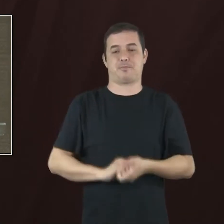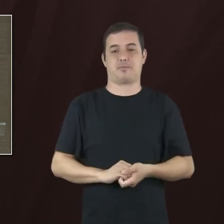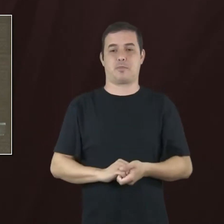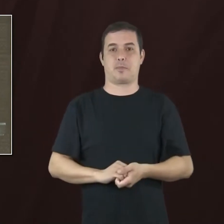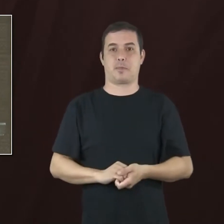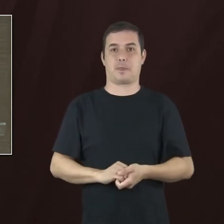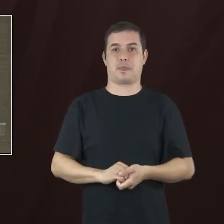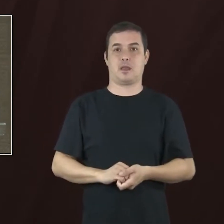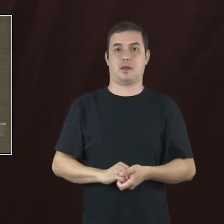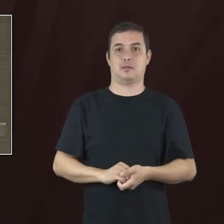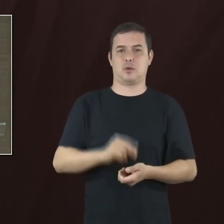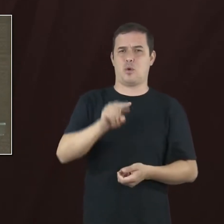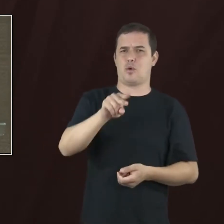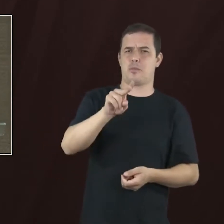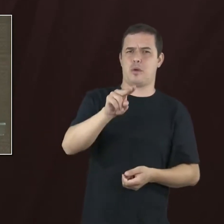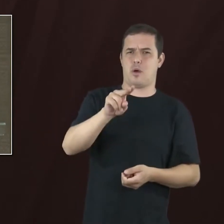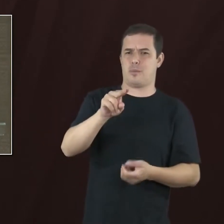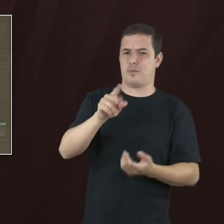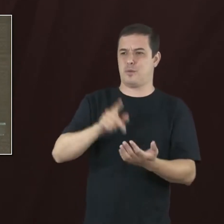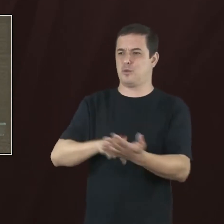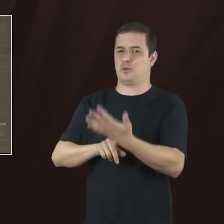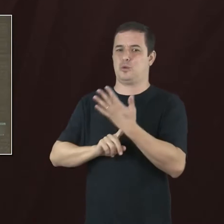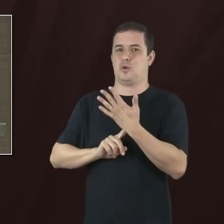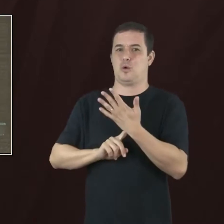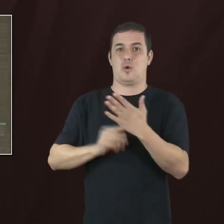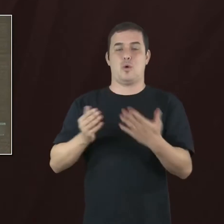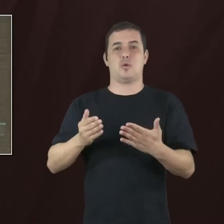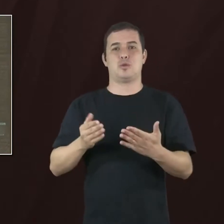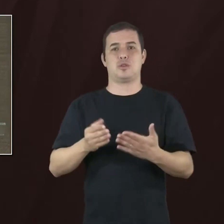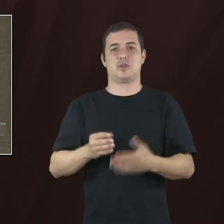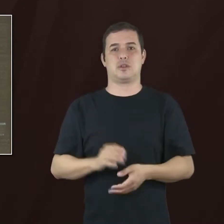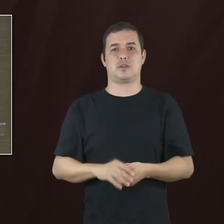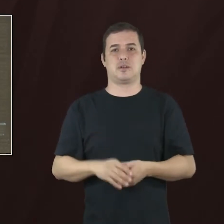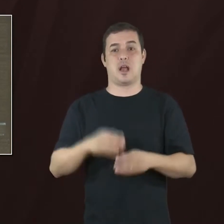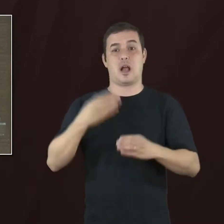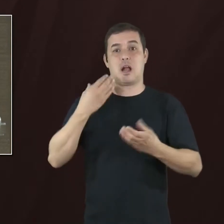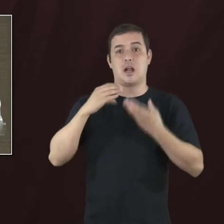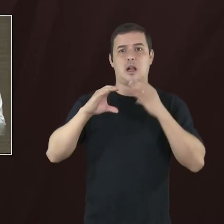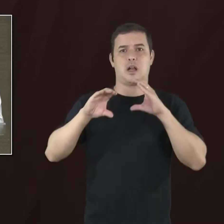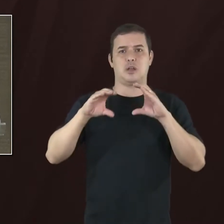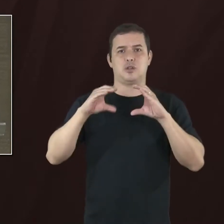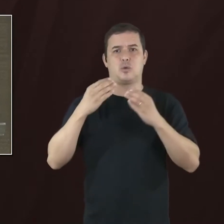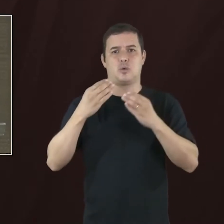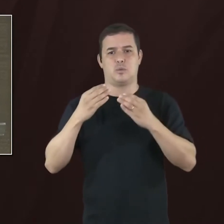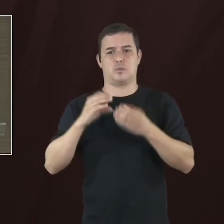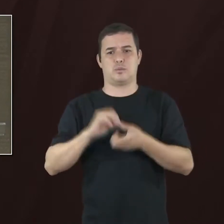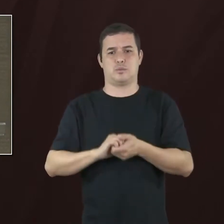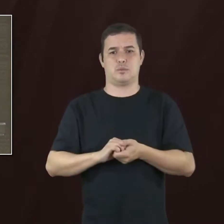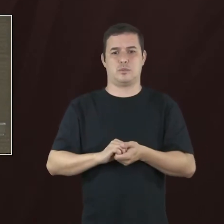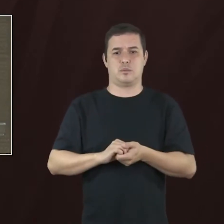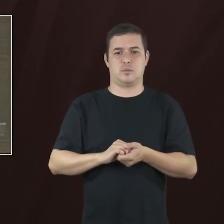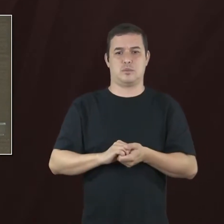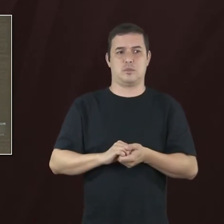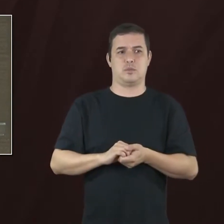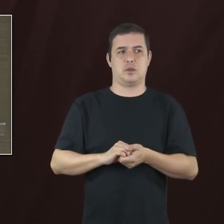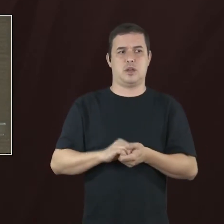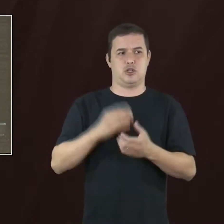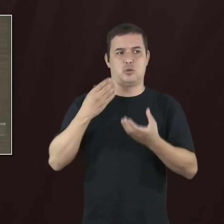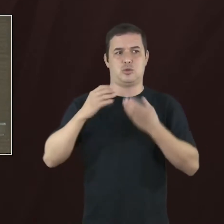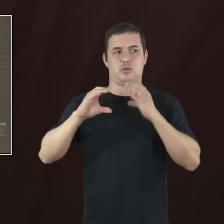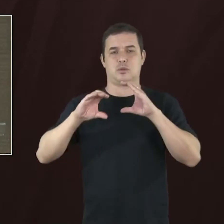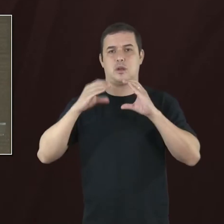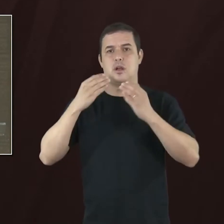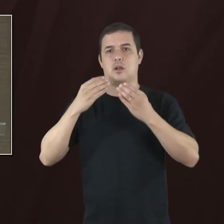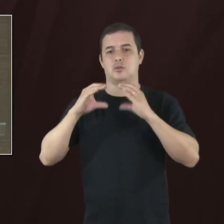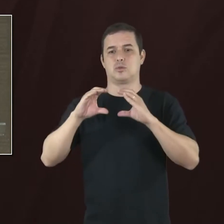um versículo espetacular que está em Cântico dos Cânticos, ou Cantares. Cantares em João Ferreira de